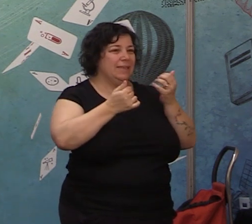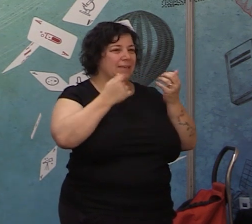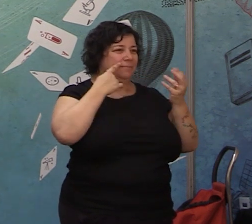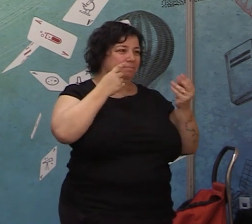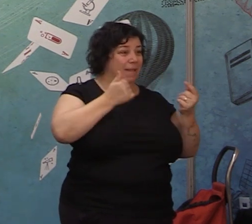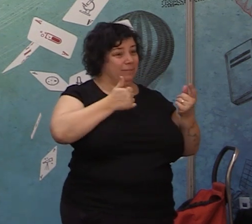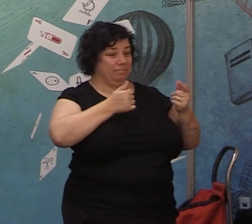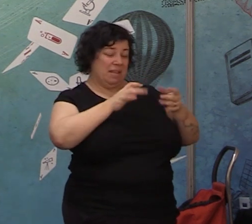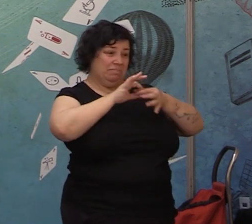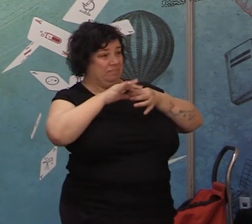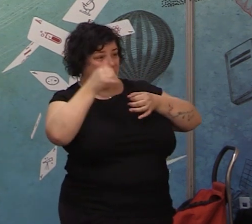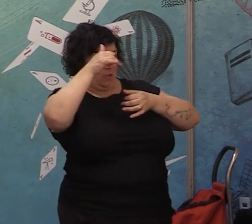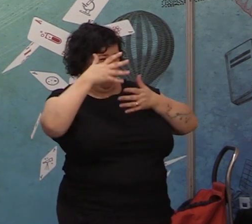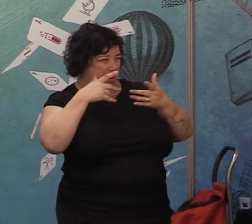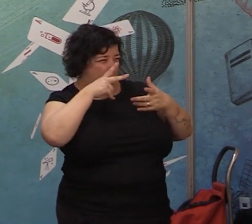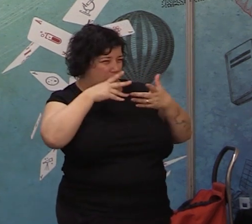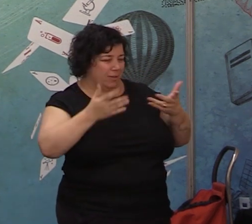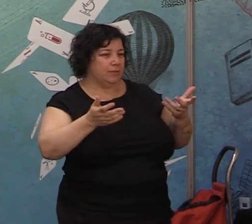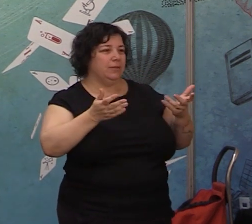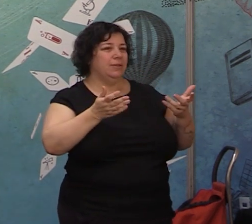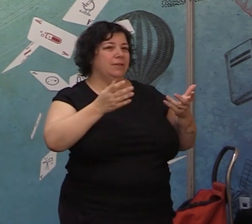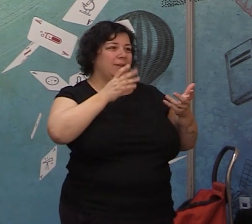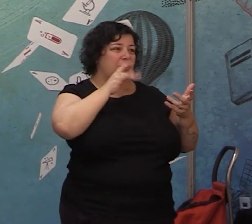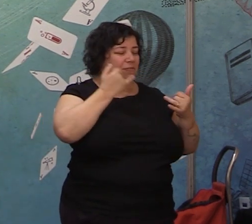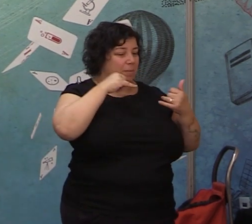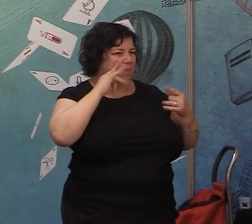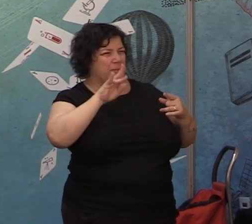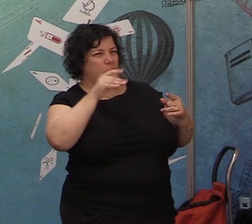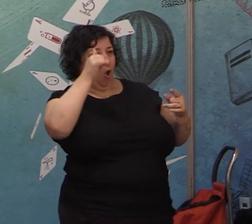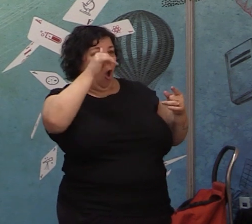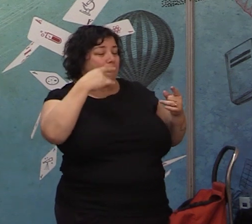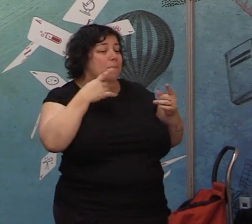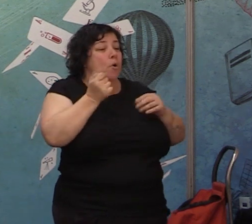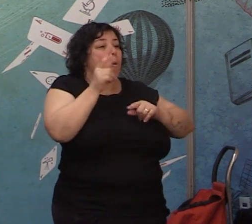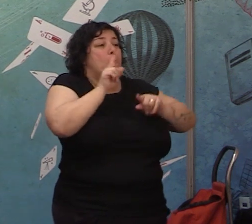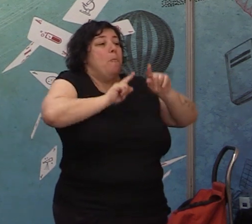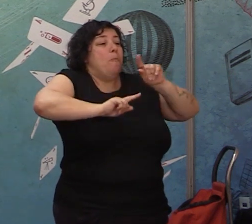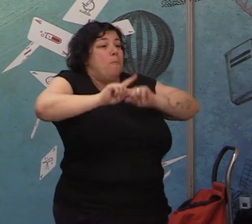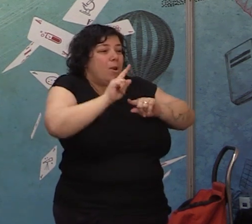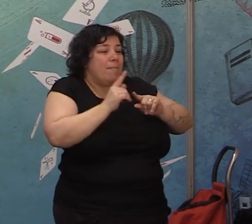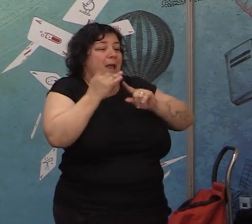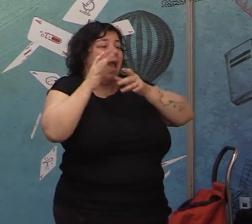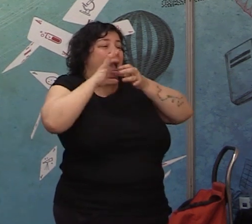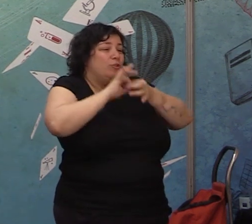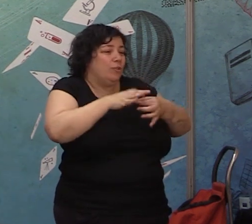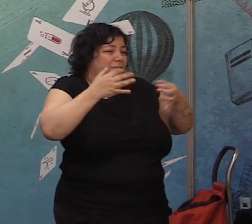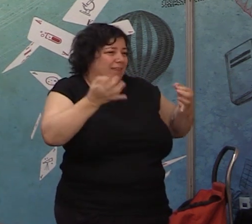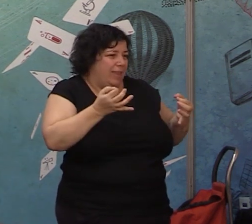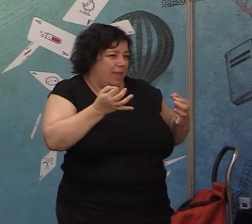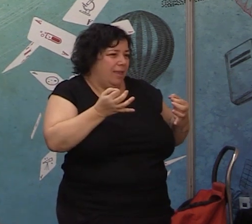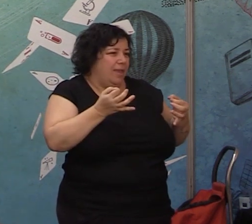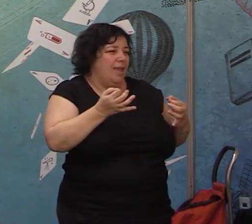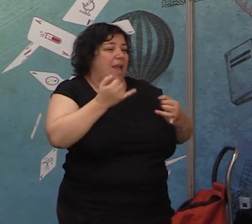final están, digamos, más androgenizadas y pueden tener ese problema también asociado a la